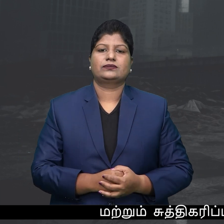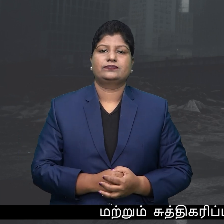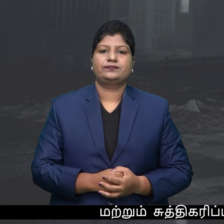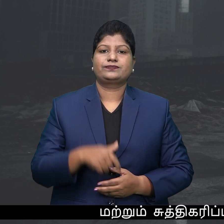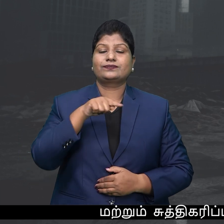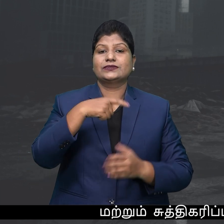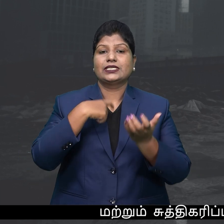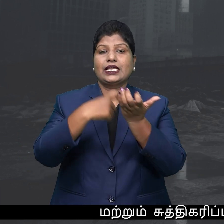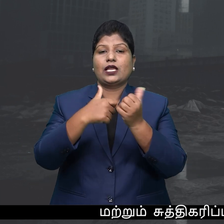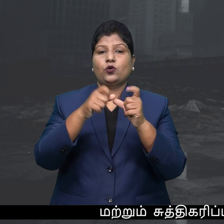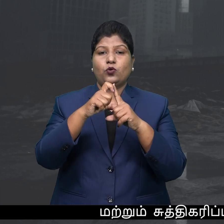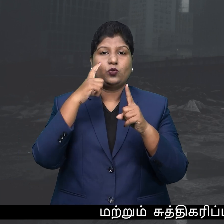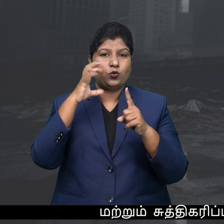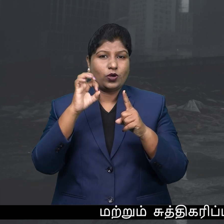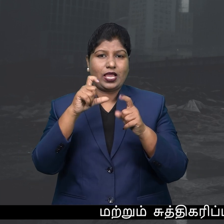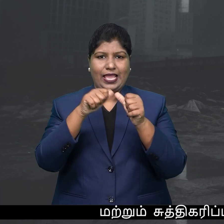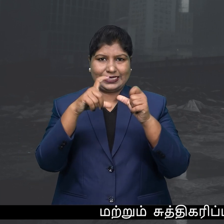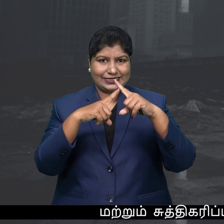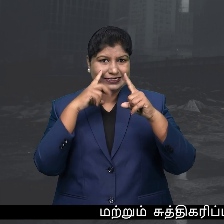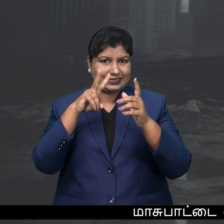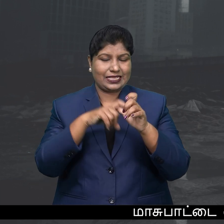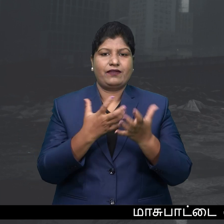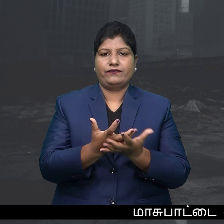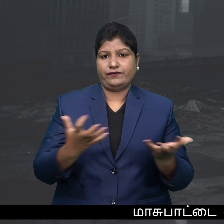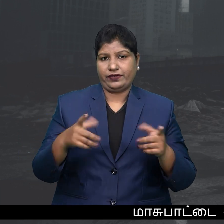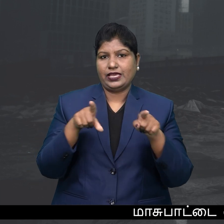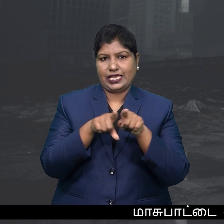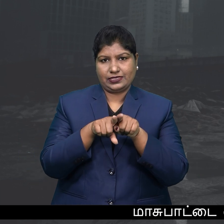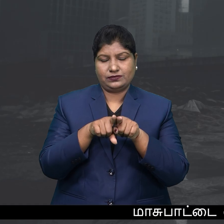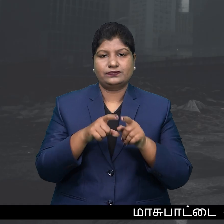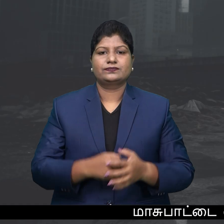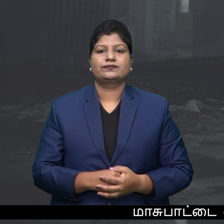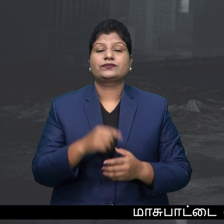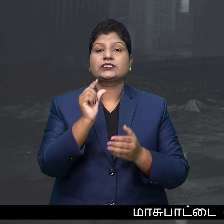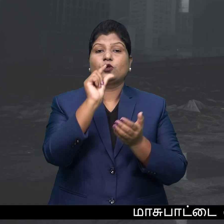மற்றும் சுத்திகரிப்பு ஆகியவை கதிரியக்க மாசுபாட்டை ஏற்படுத்துகின்றன.